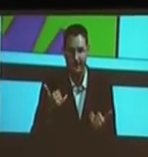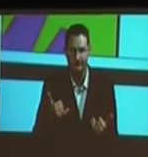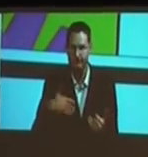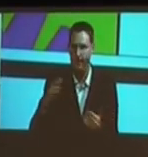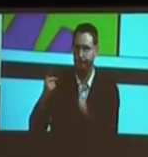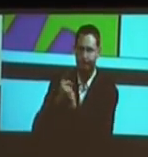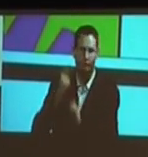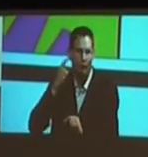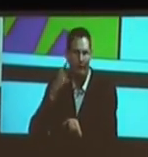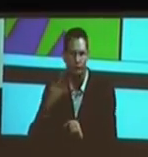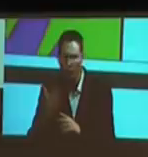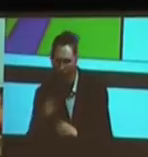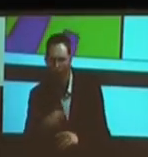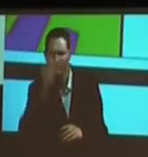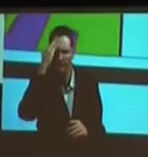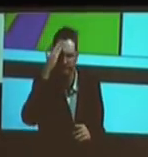und das können ganz viele.